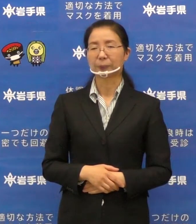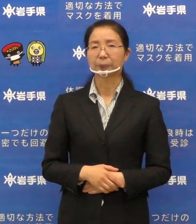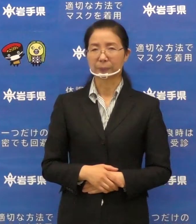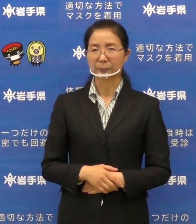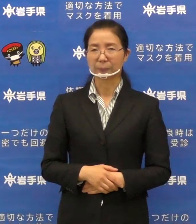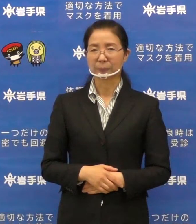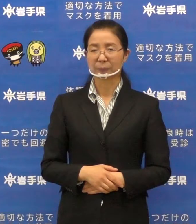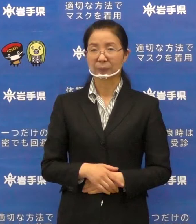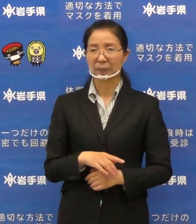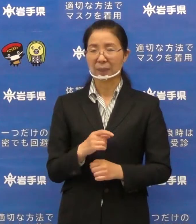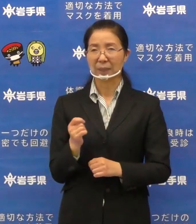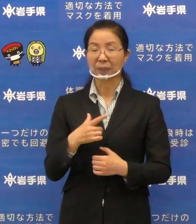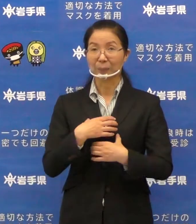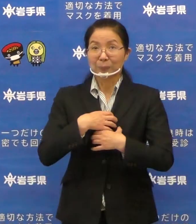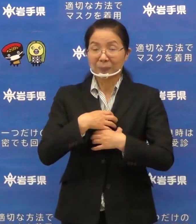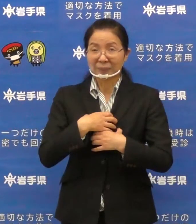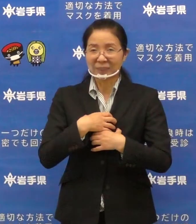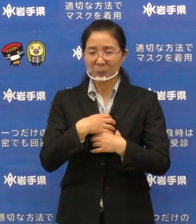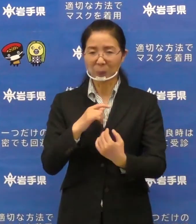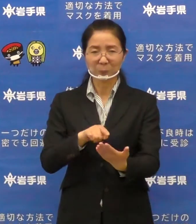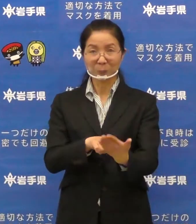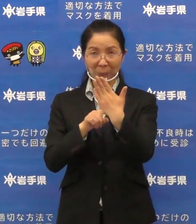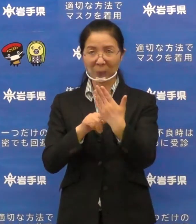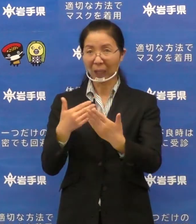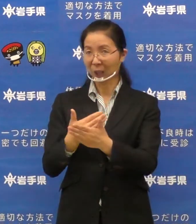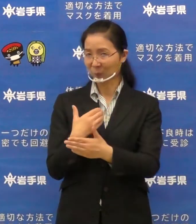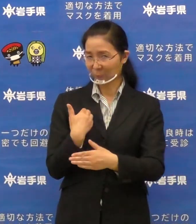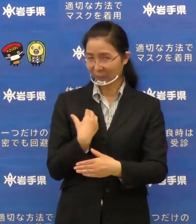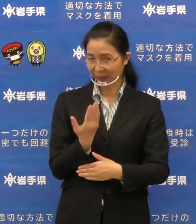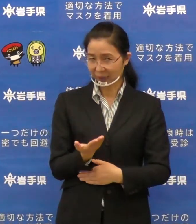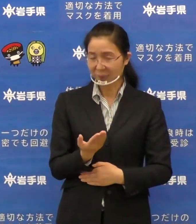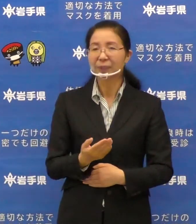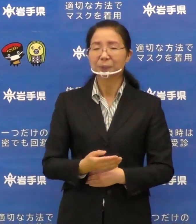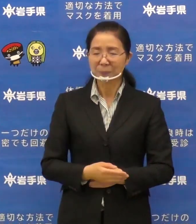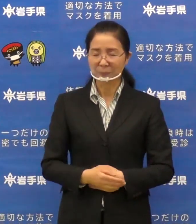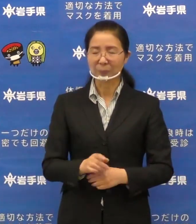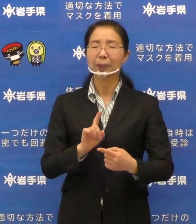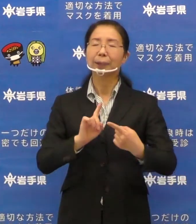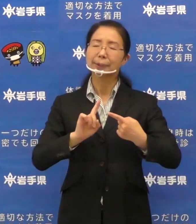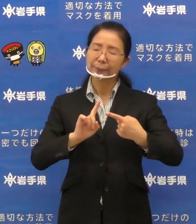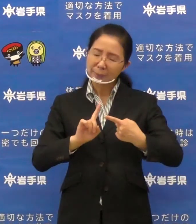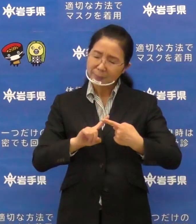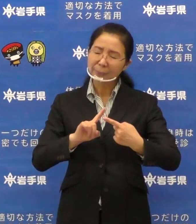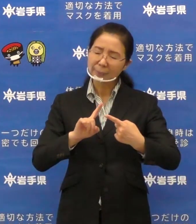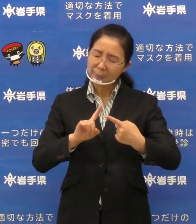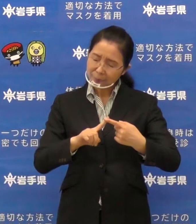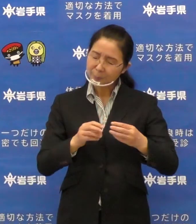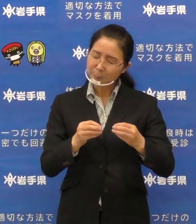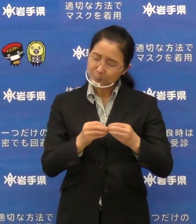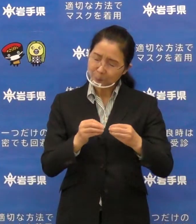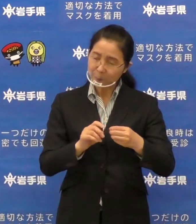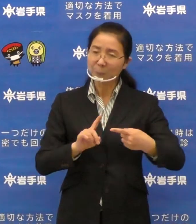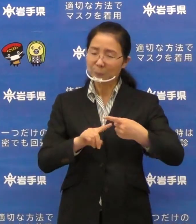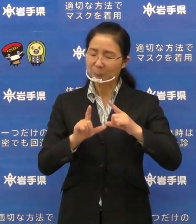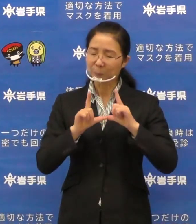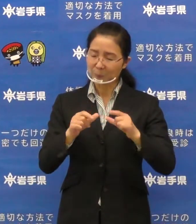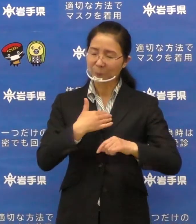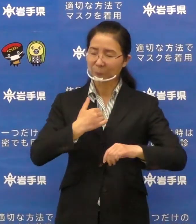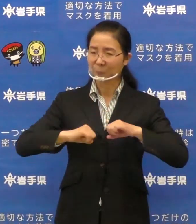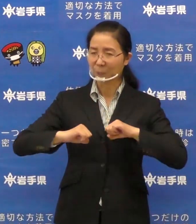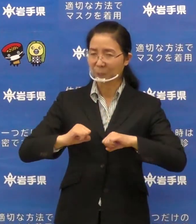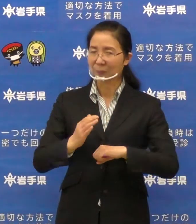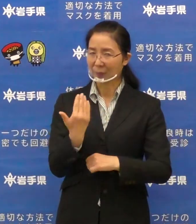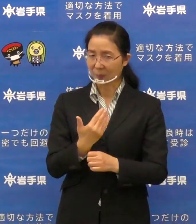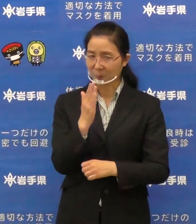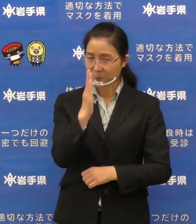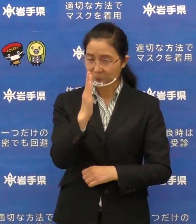サプライズ登場というのも、 でもこれは臨機応変にとしかもう言いようがありません。 わかりました。ありがとうございます